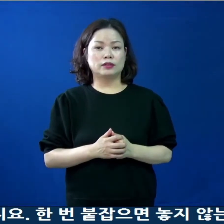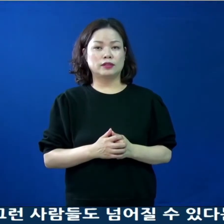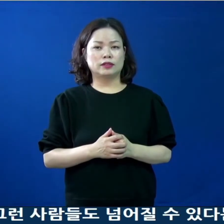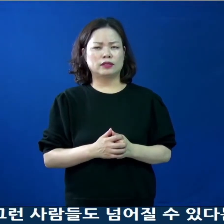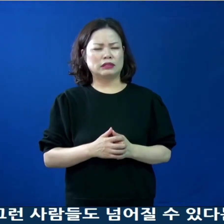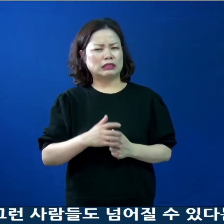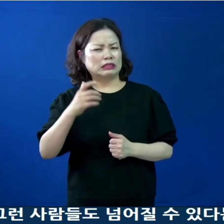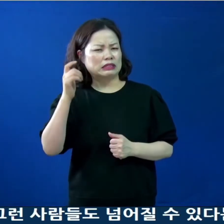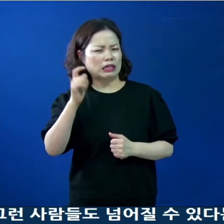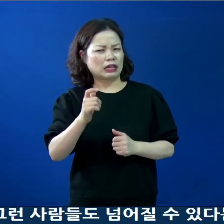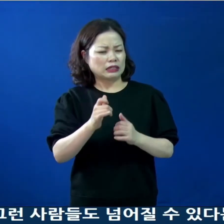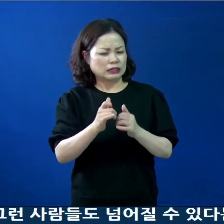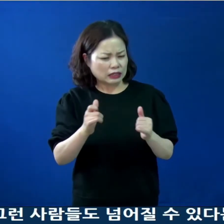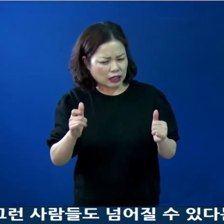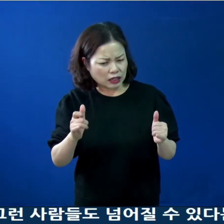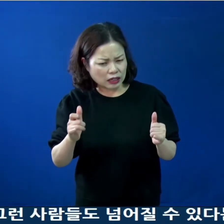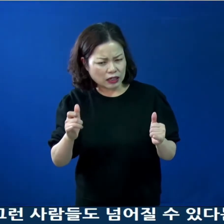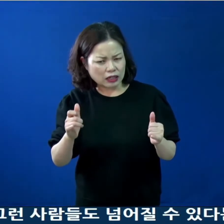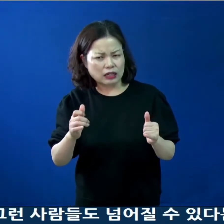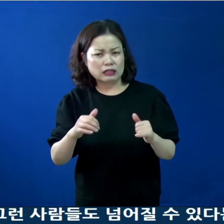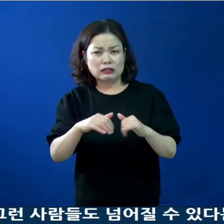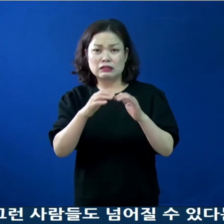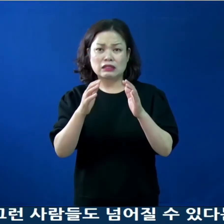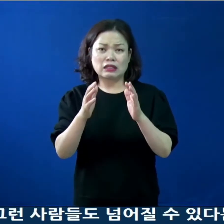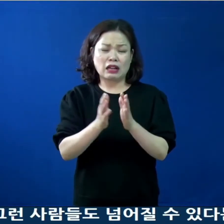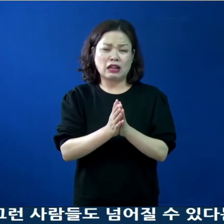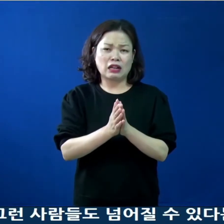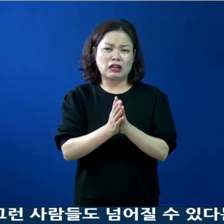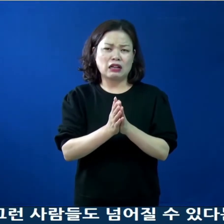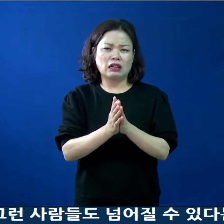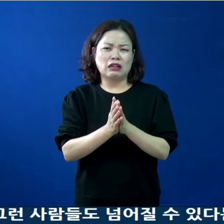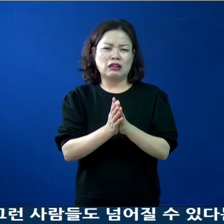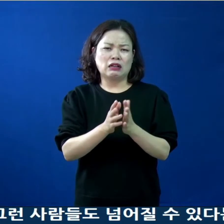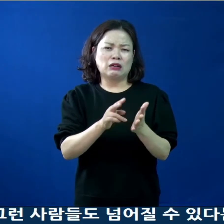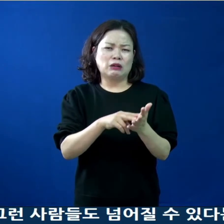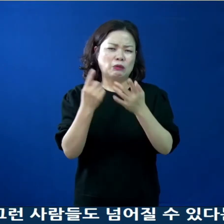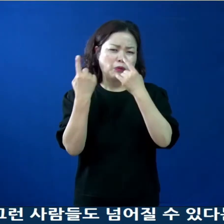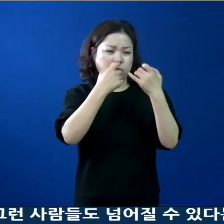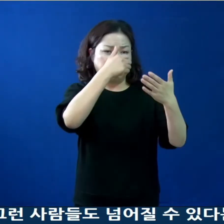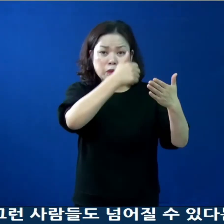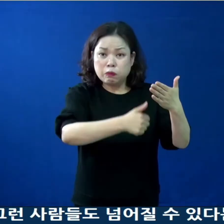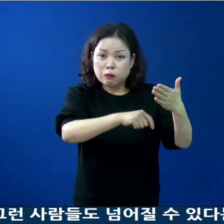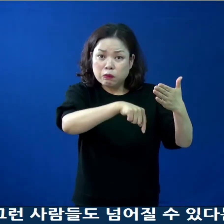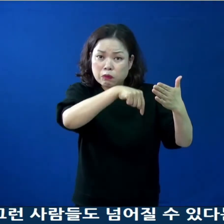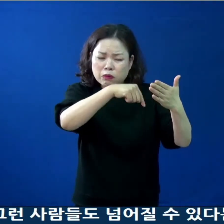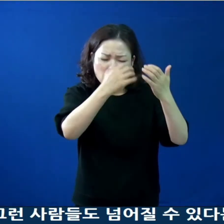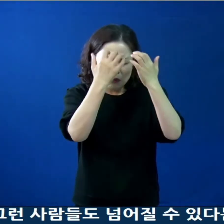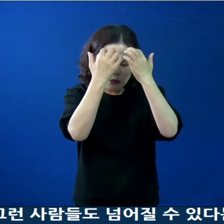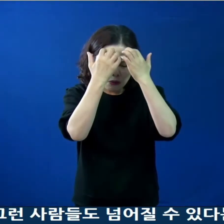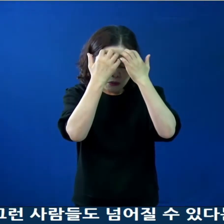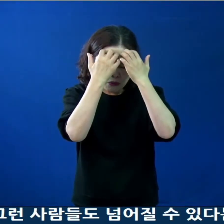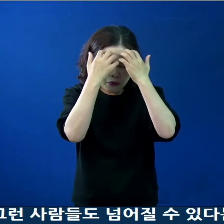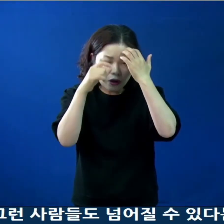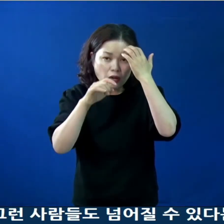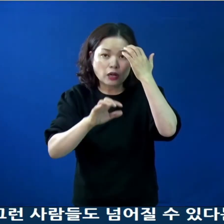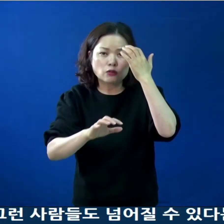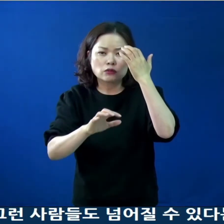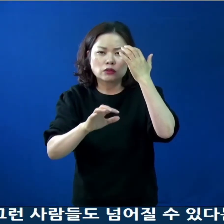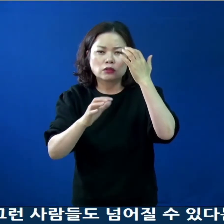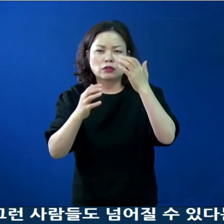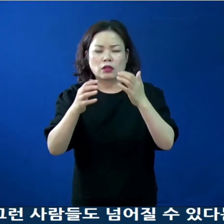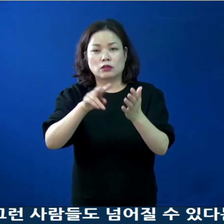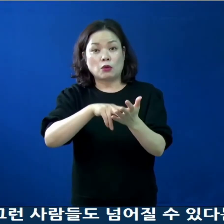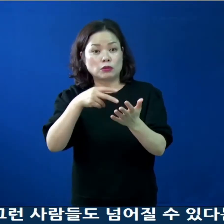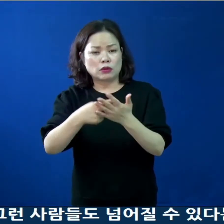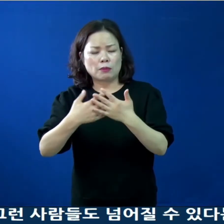그렇게 강한 사람마저 다 나다빠지는 그런 환난 속에서도 넘어지지 않고 피곤치